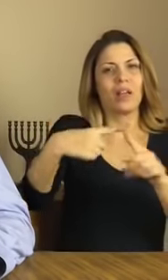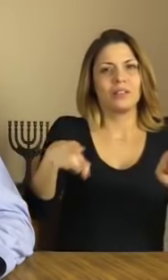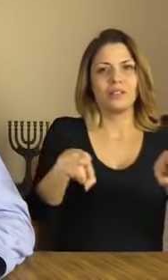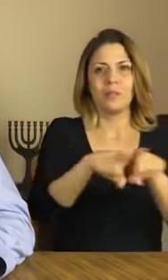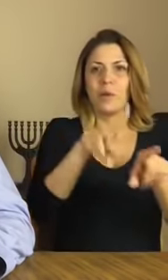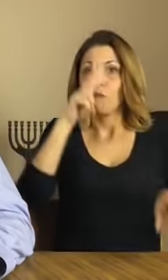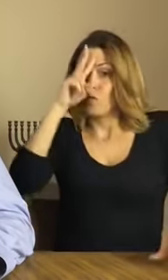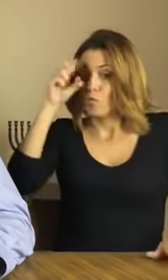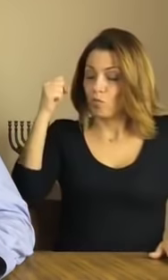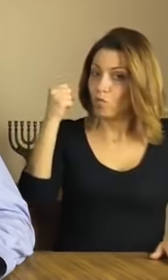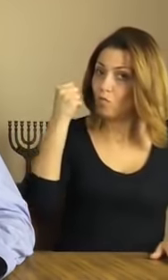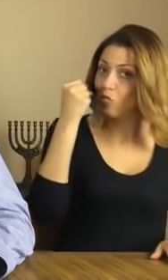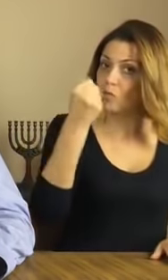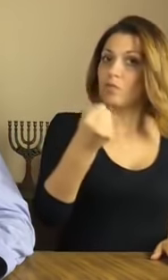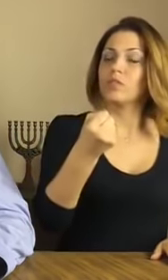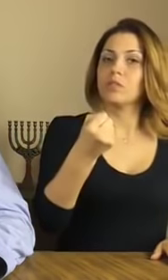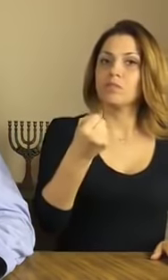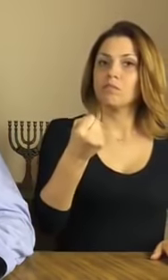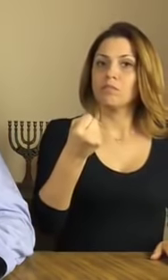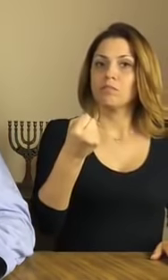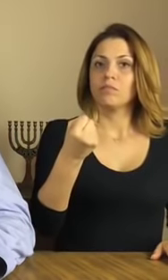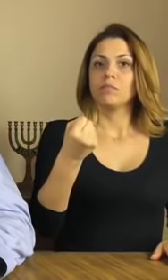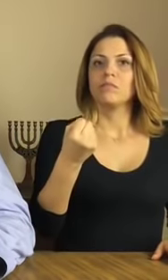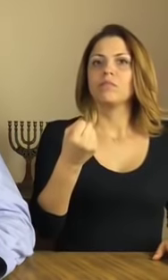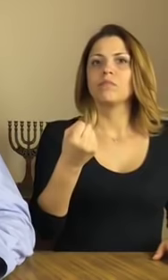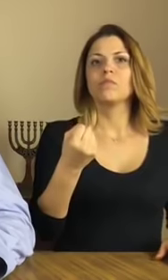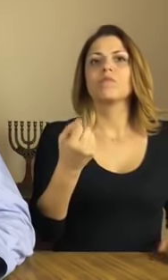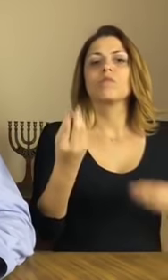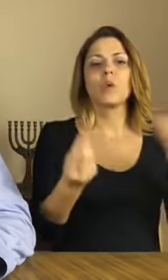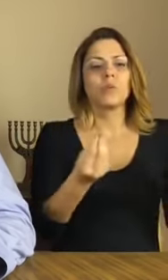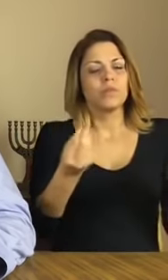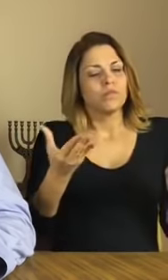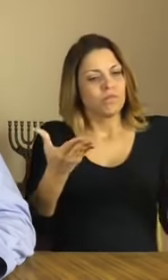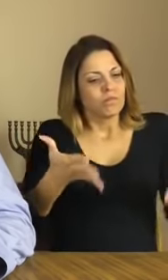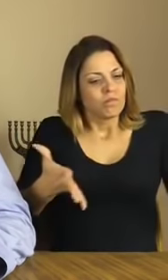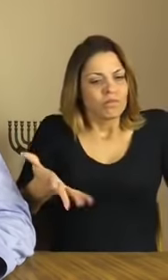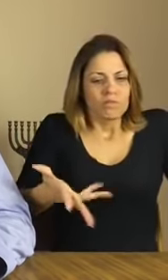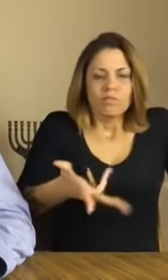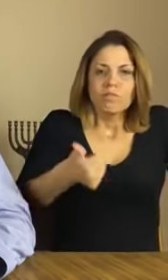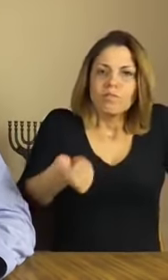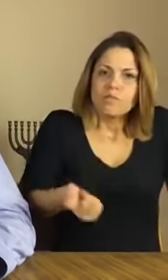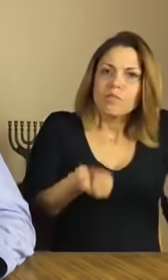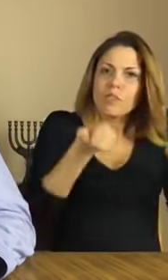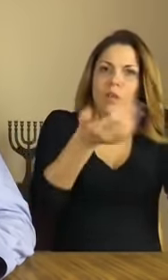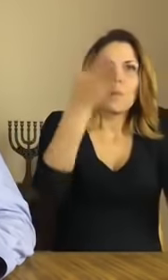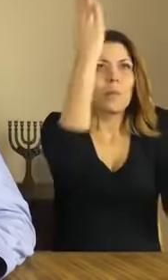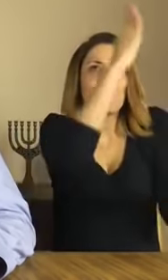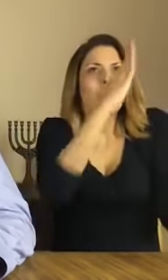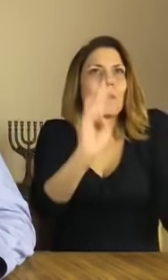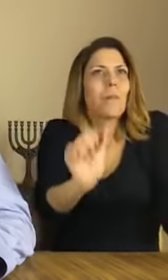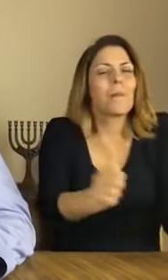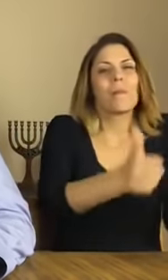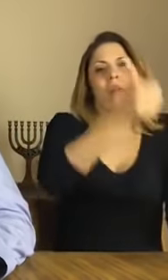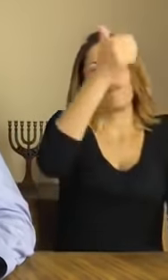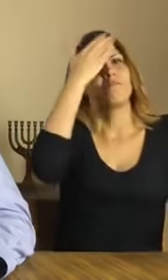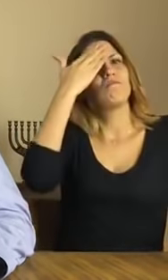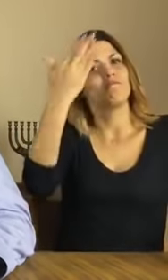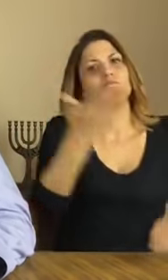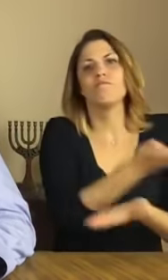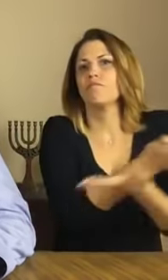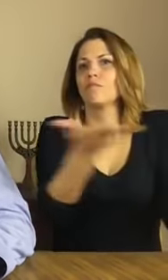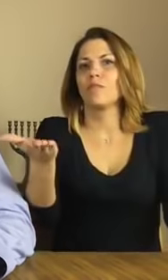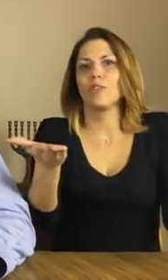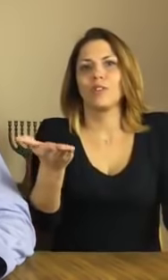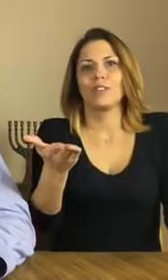bem conduzir mos o futuro do nosso brasil meu muito obrigado a todos e